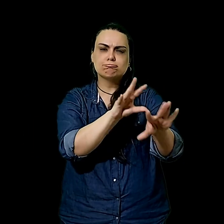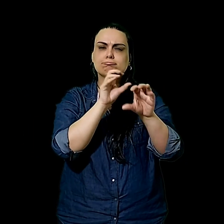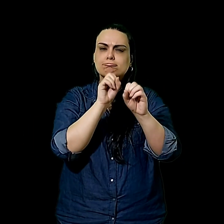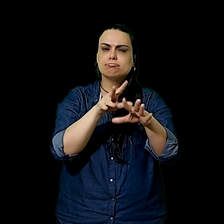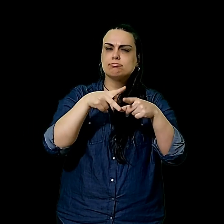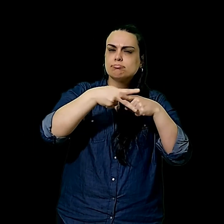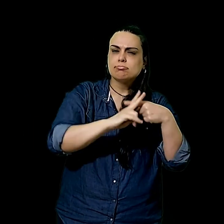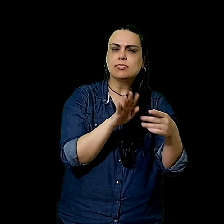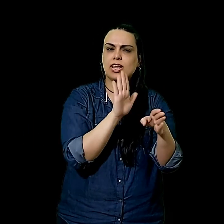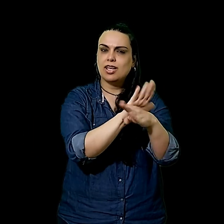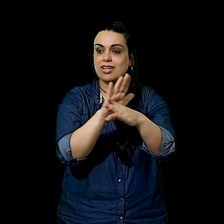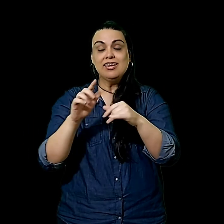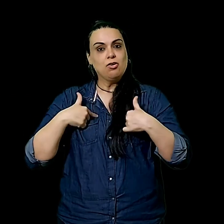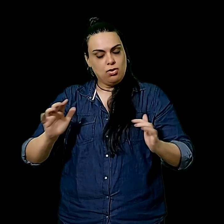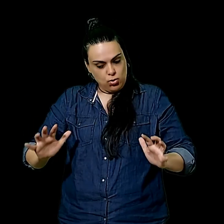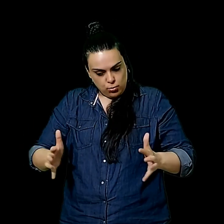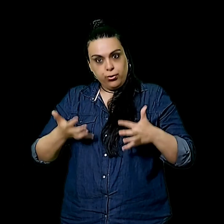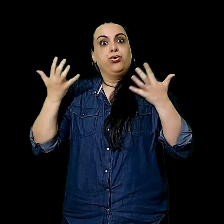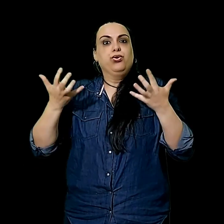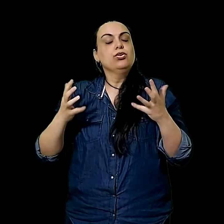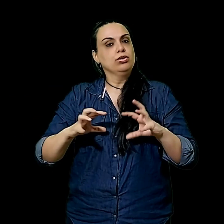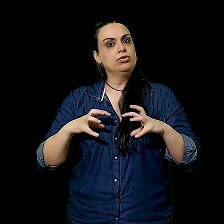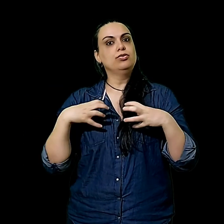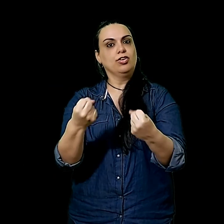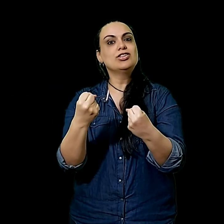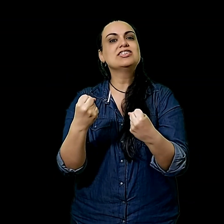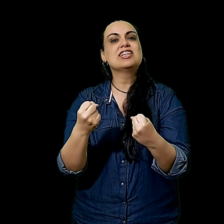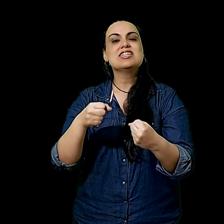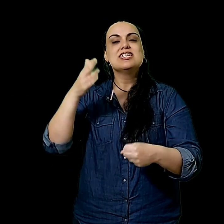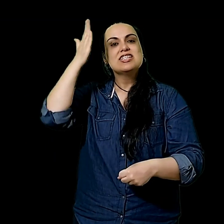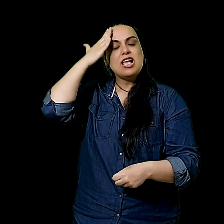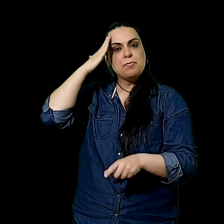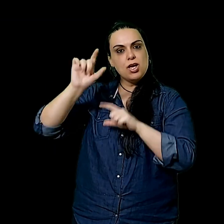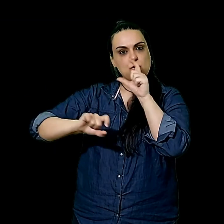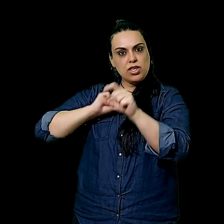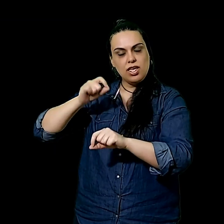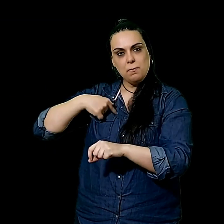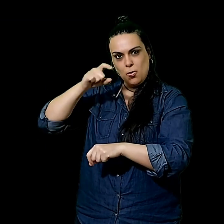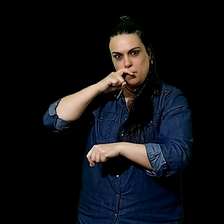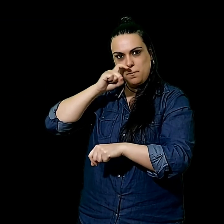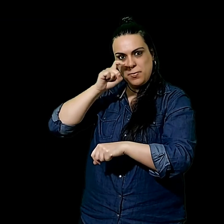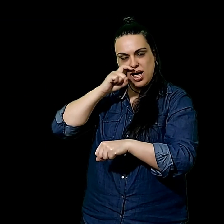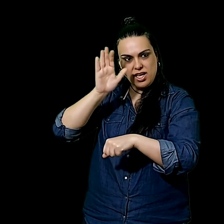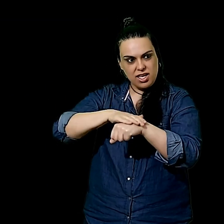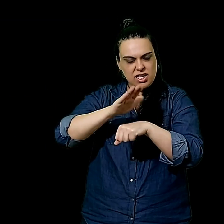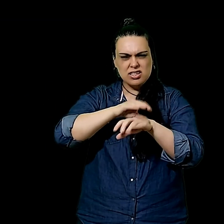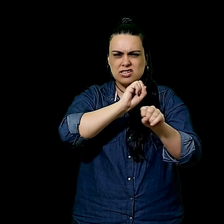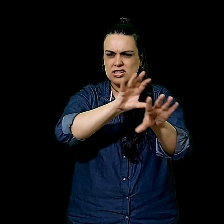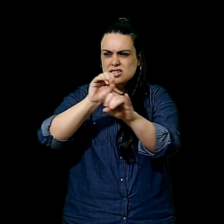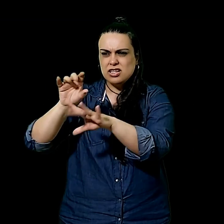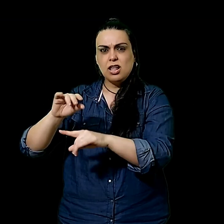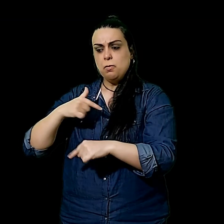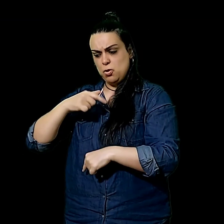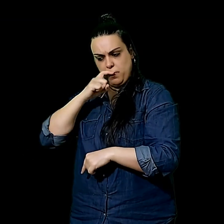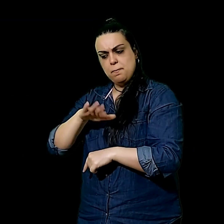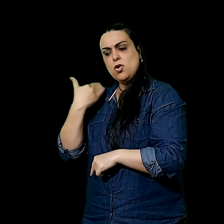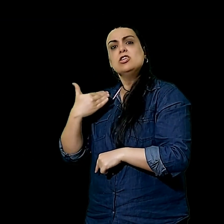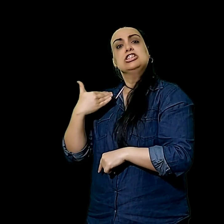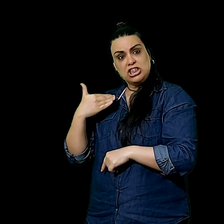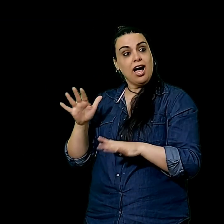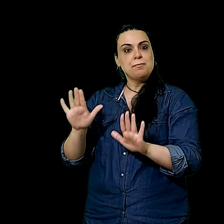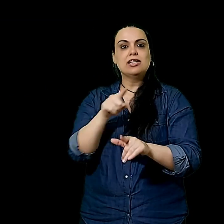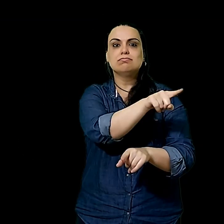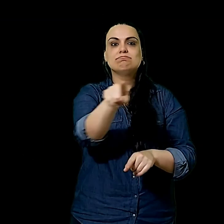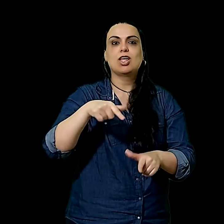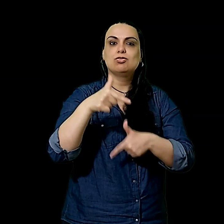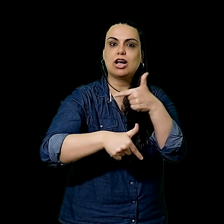Isso me levanta, isso me anima, isso me fortalece. Em saber de que aquilo que ele foi plantado não morreu, não findou,